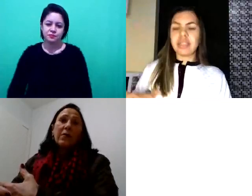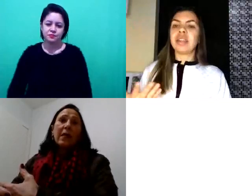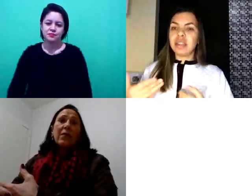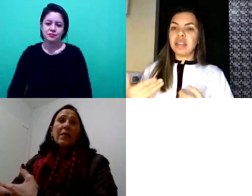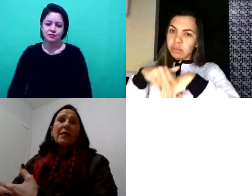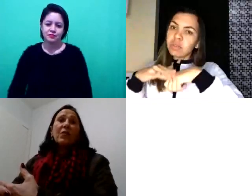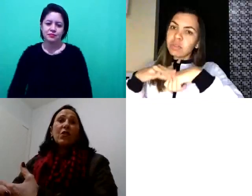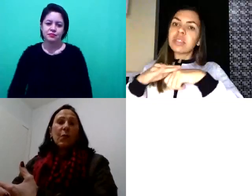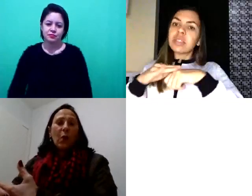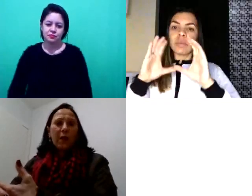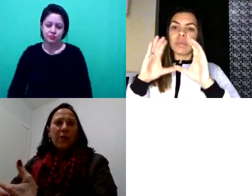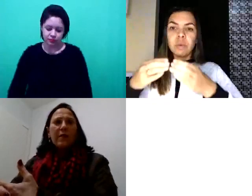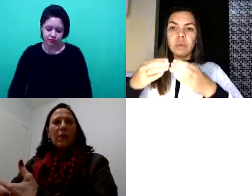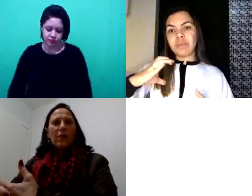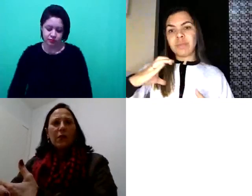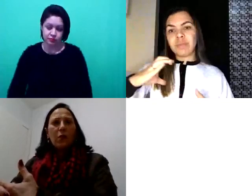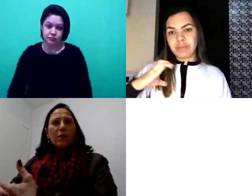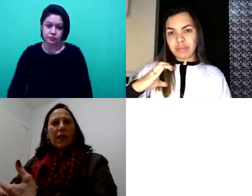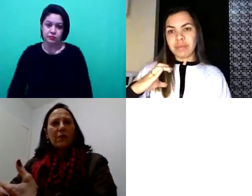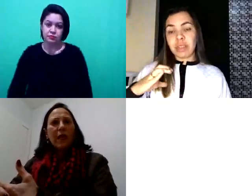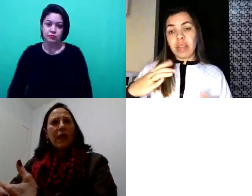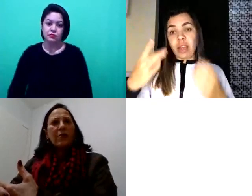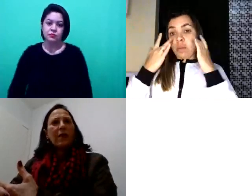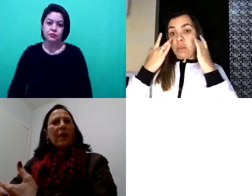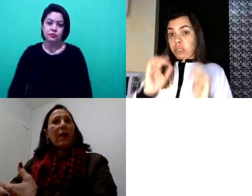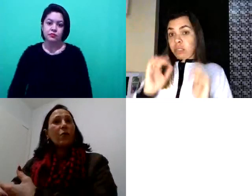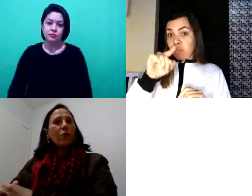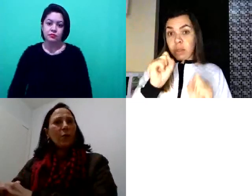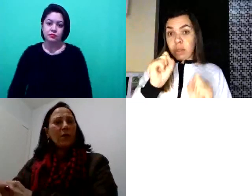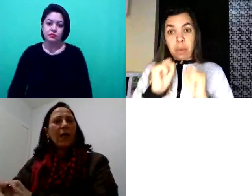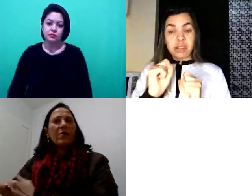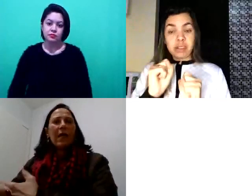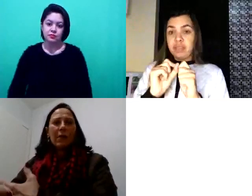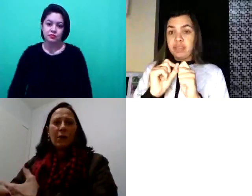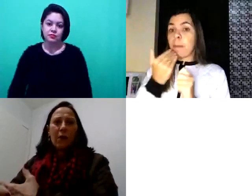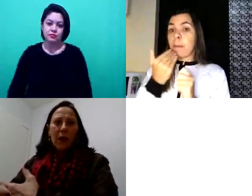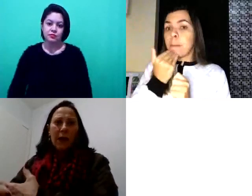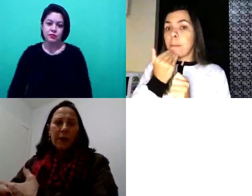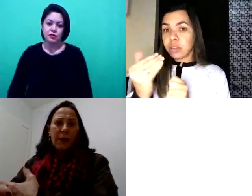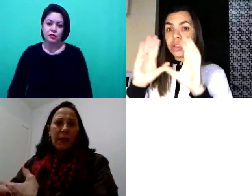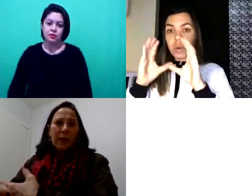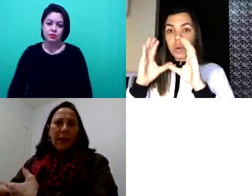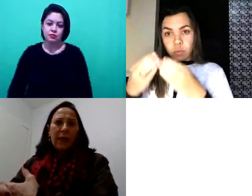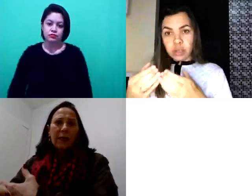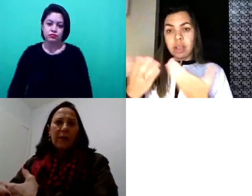A não ser que você se disponha a fazer um pedido ao Conselho de Ética, e aí é todo um processo, tem que protocolar, né,